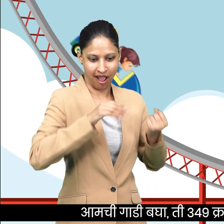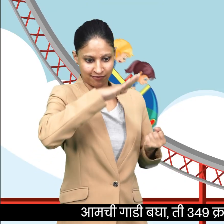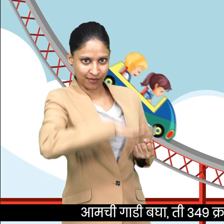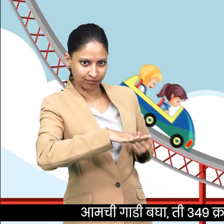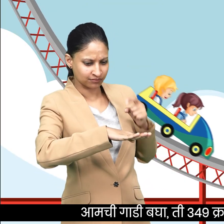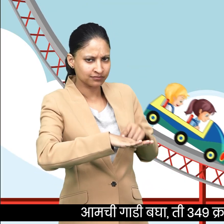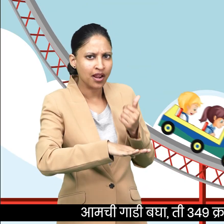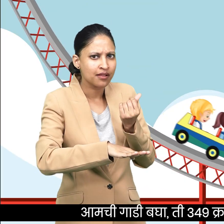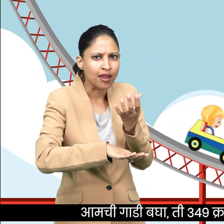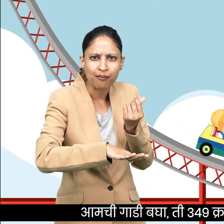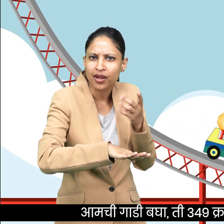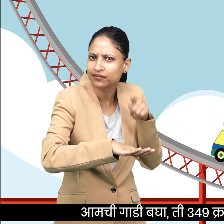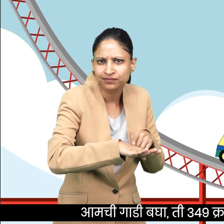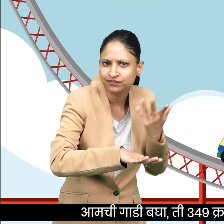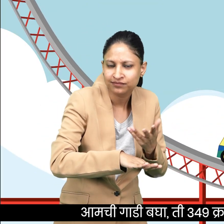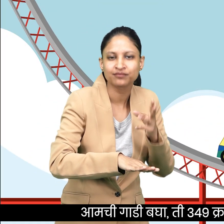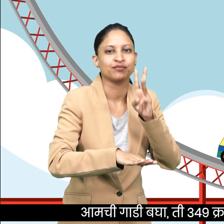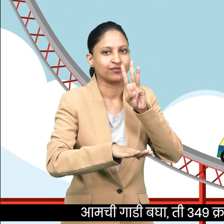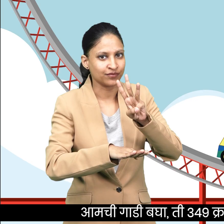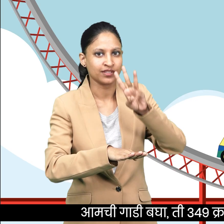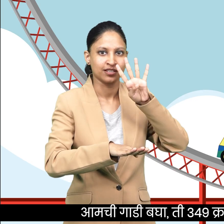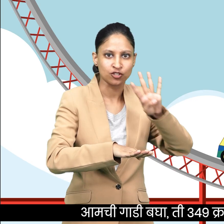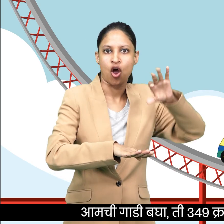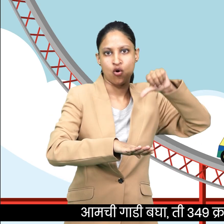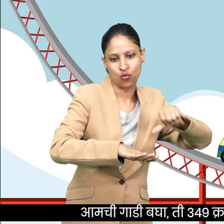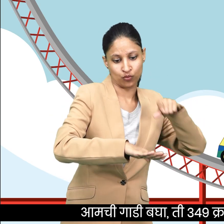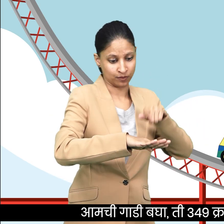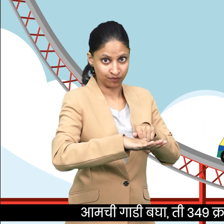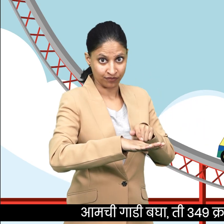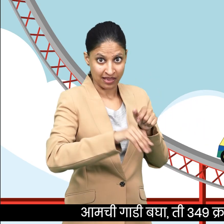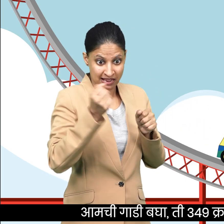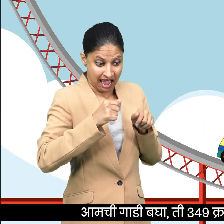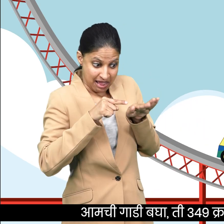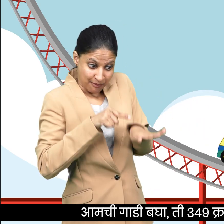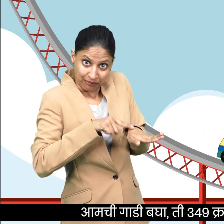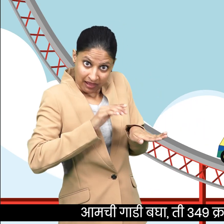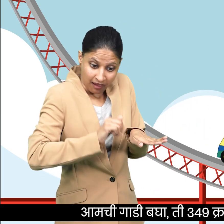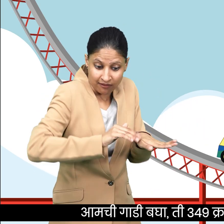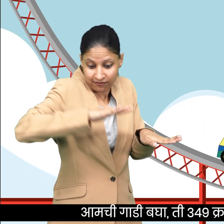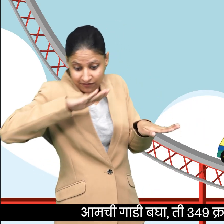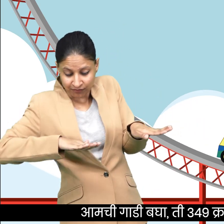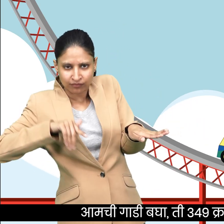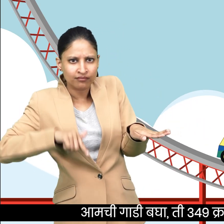आमची गाडी बघा, ती 349 क्रमांकाची आहे. आता पुढे कोण येणार?